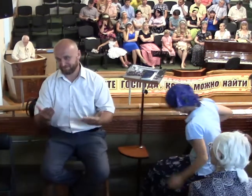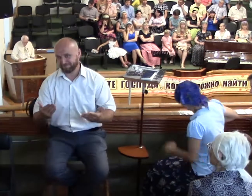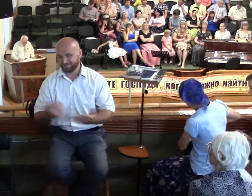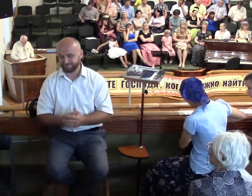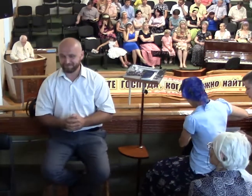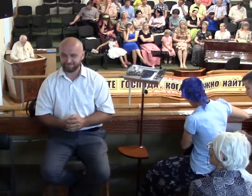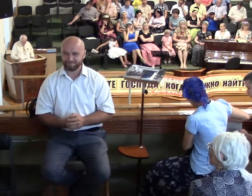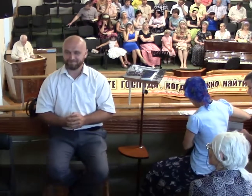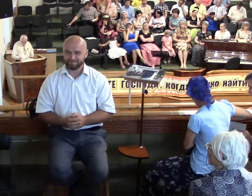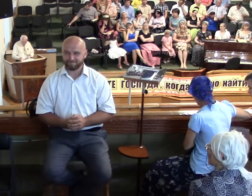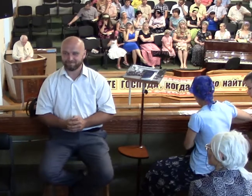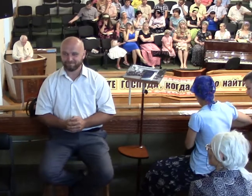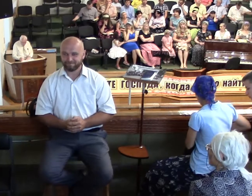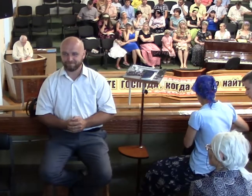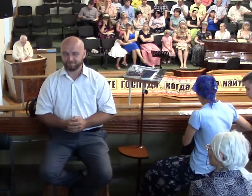Недавно мы с вами